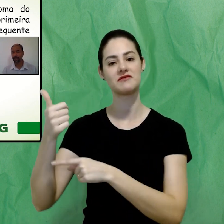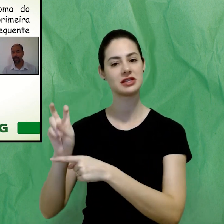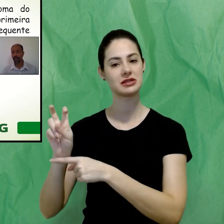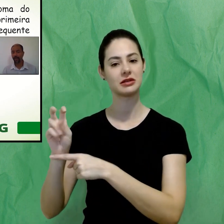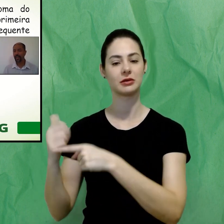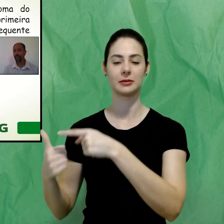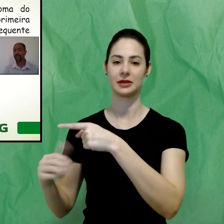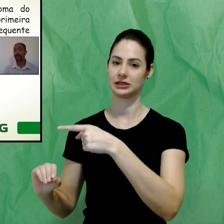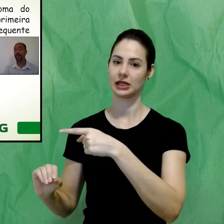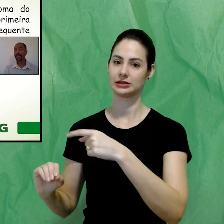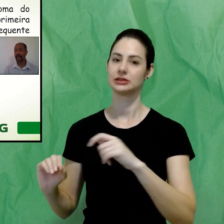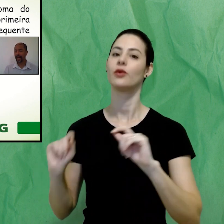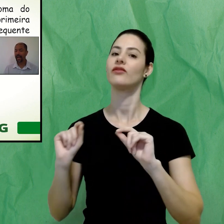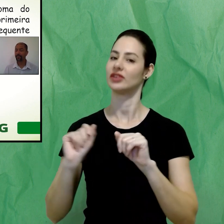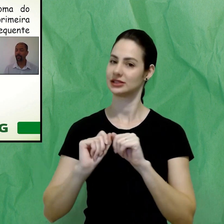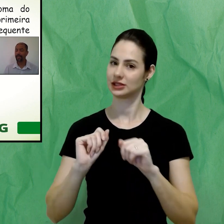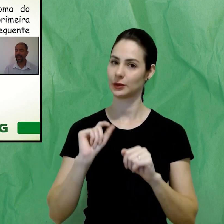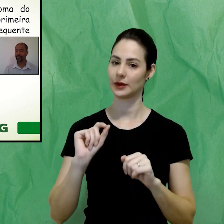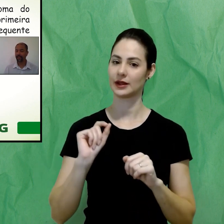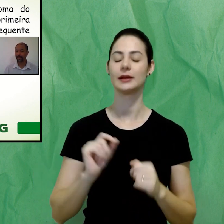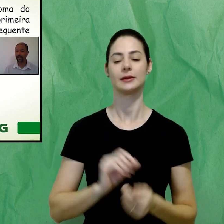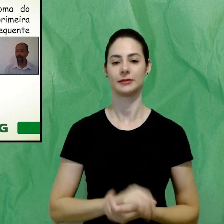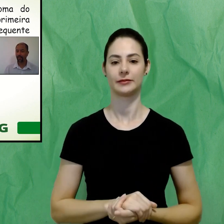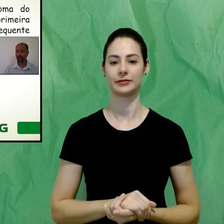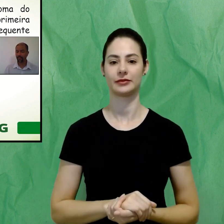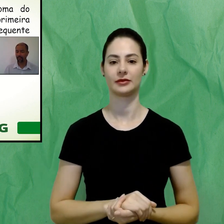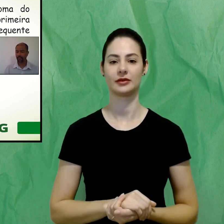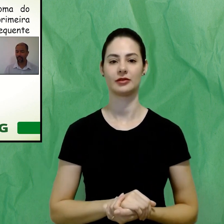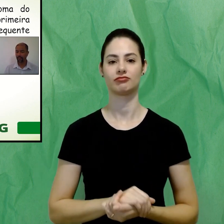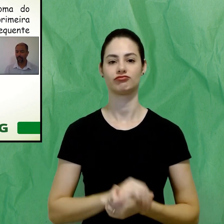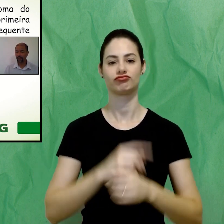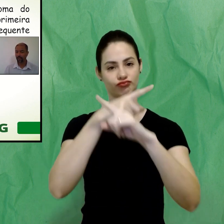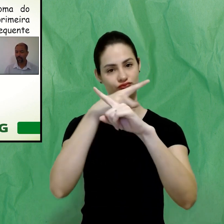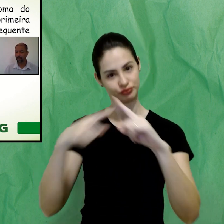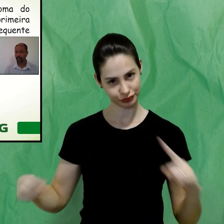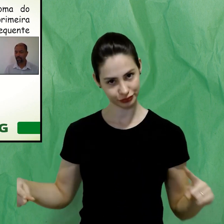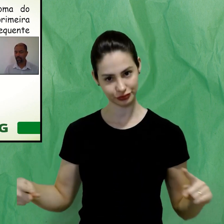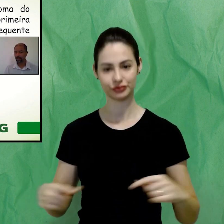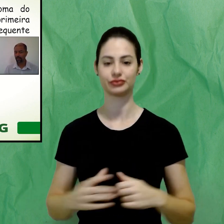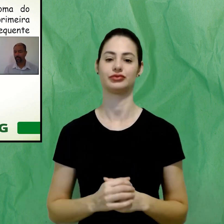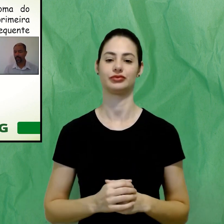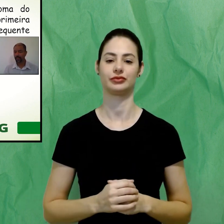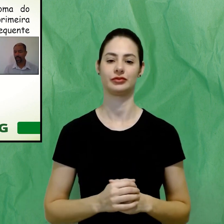para 10. Podemos aplicar a propriedade fundamental.